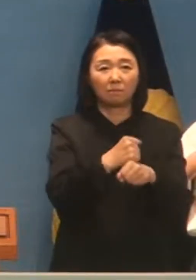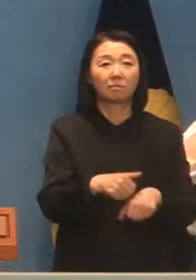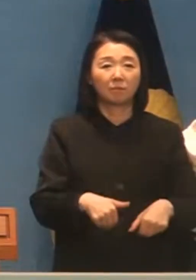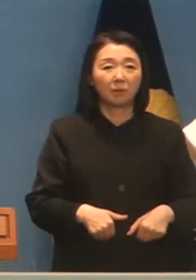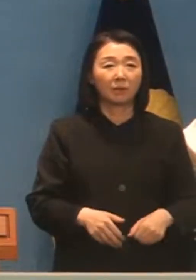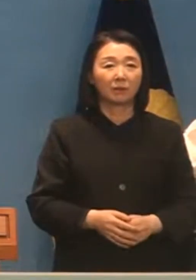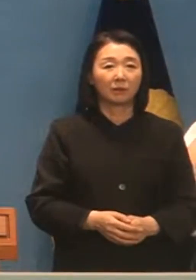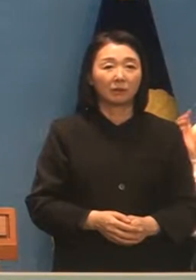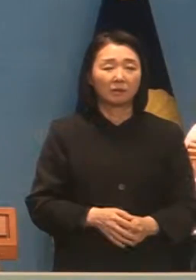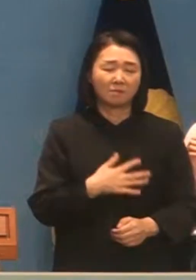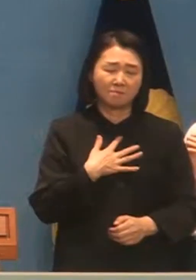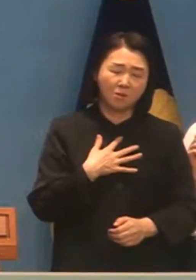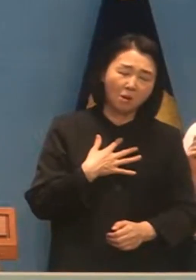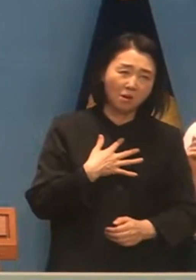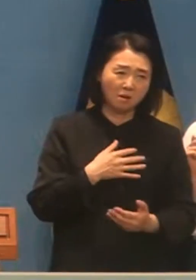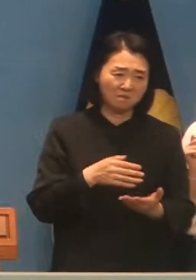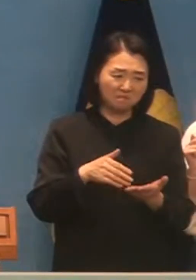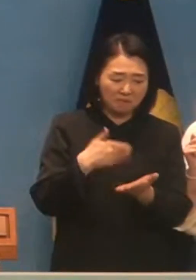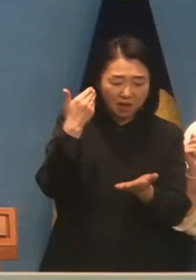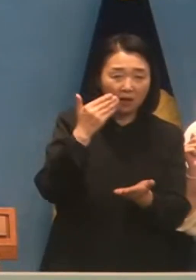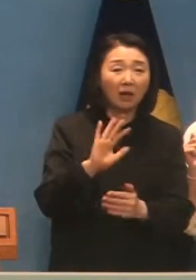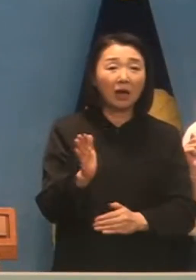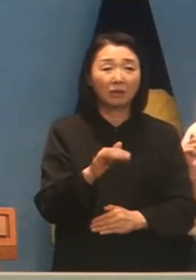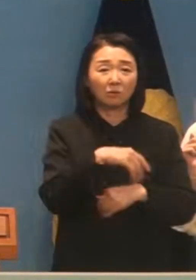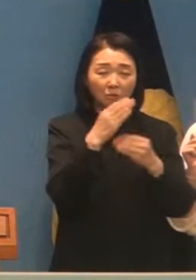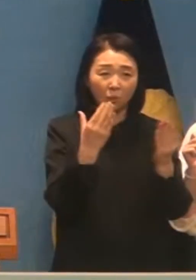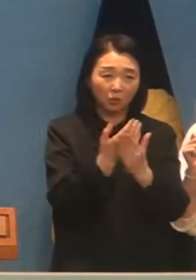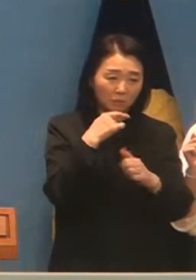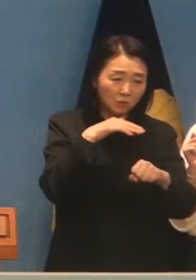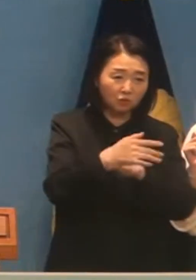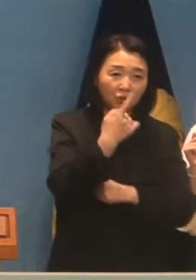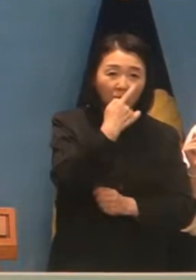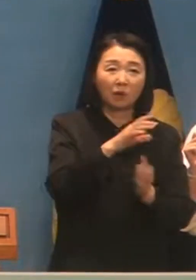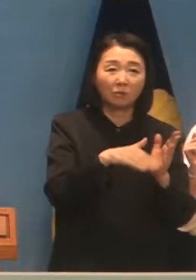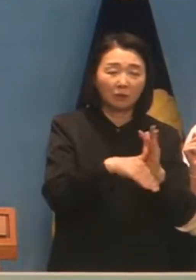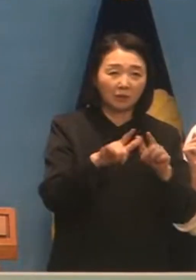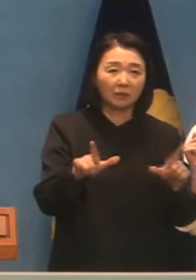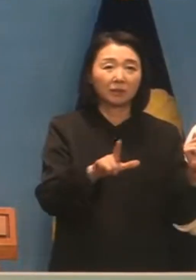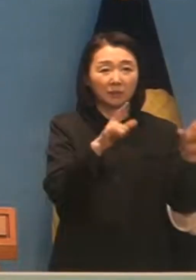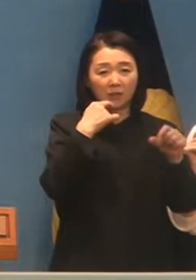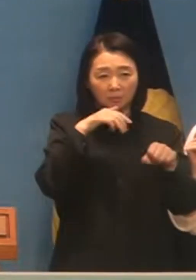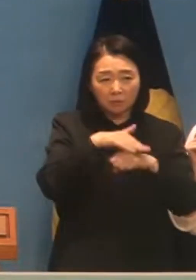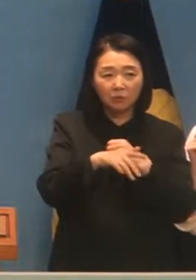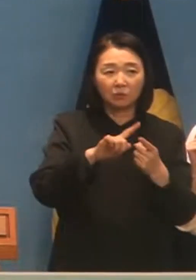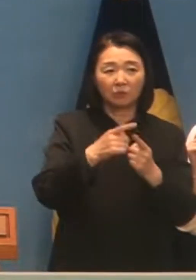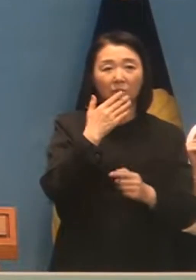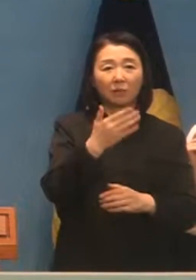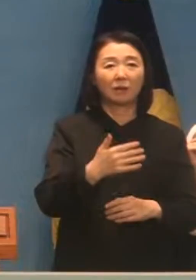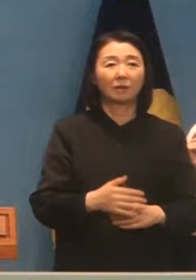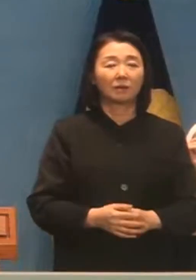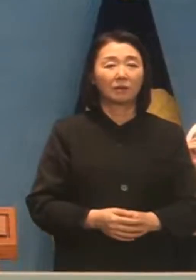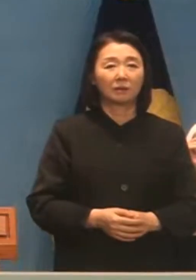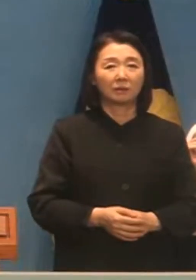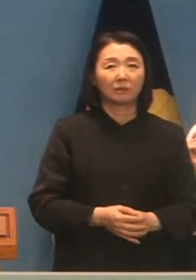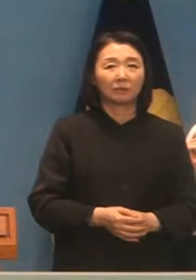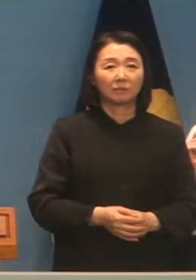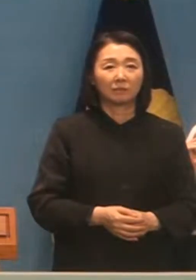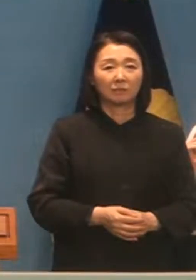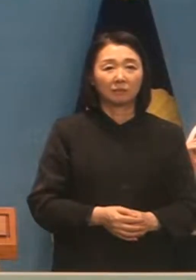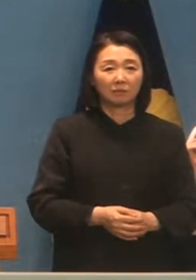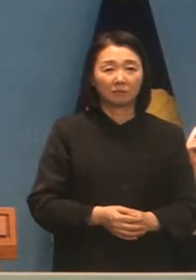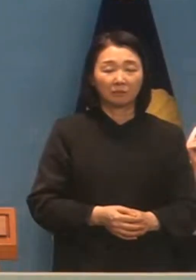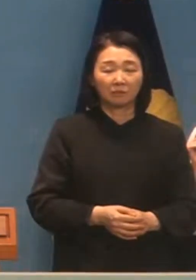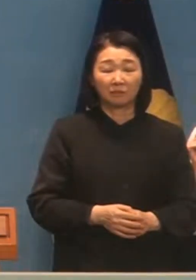합니다. 혐오와 배제가 아닌 모두의 민주주의를 배울 때 일상의 민주주의가 가능해집니다.